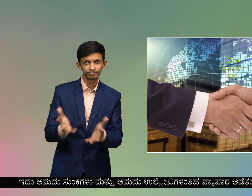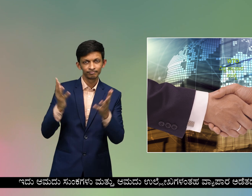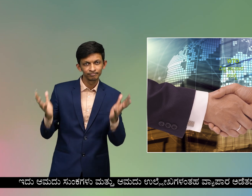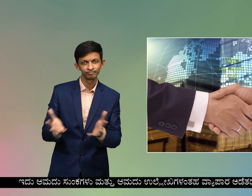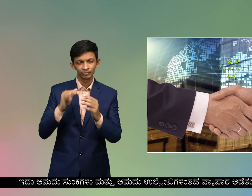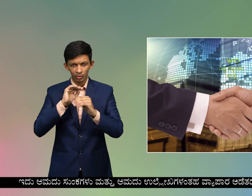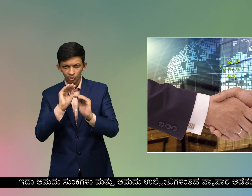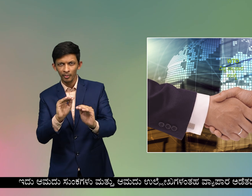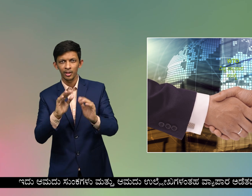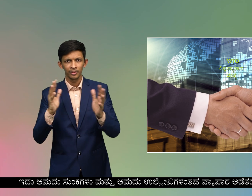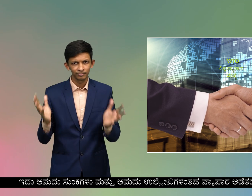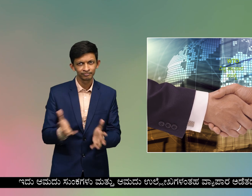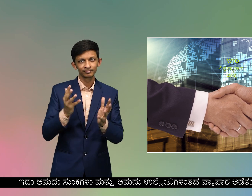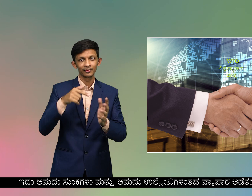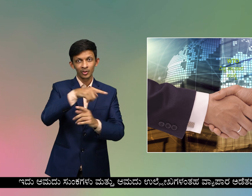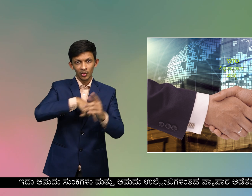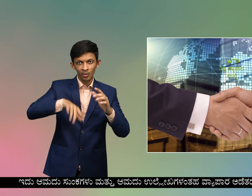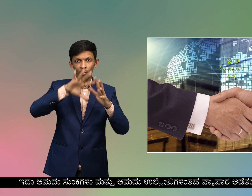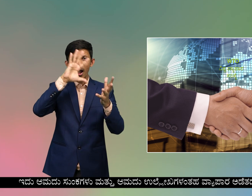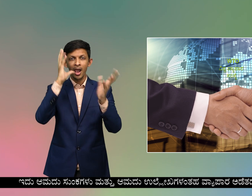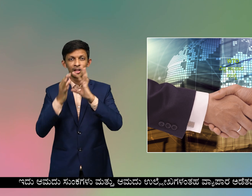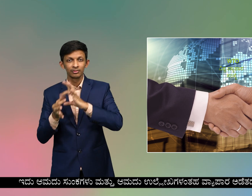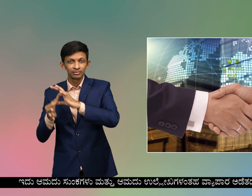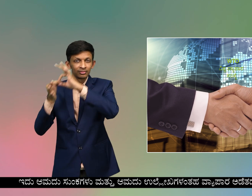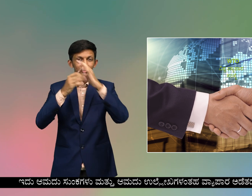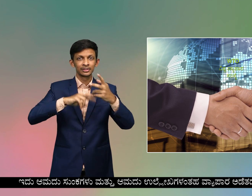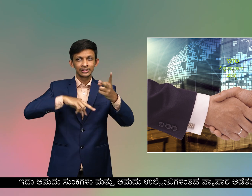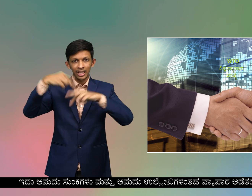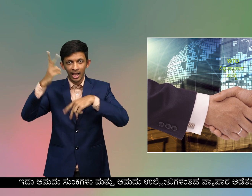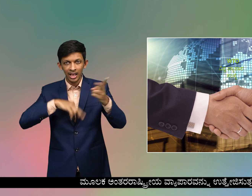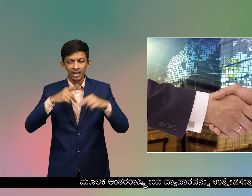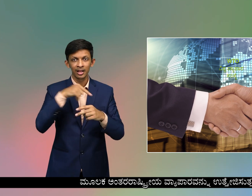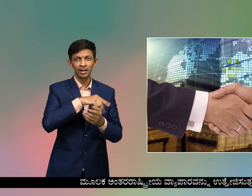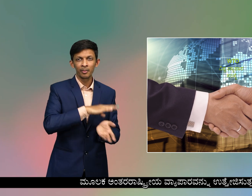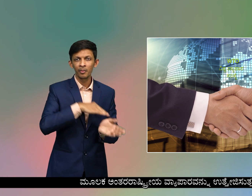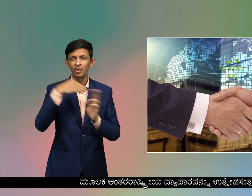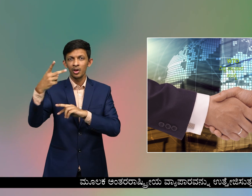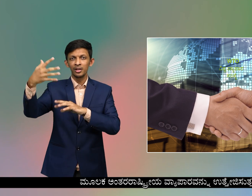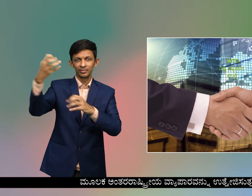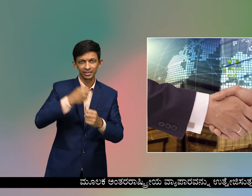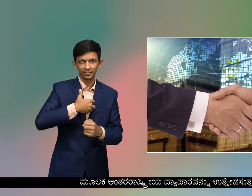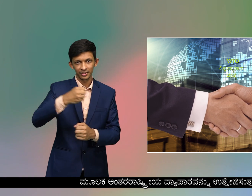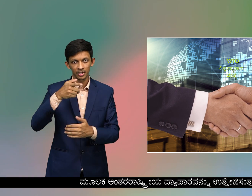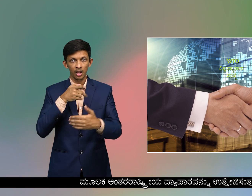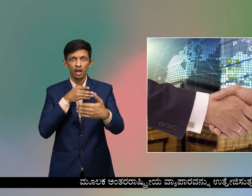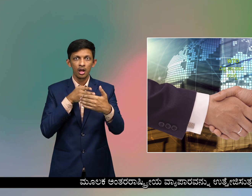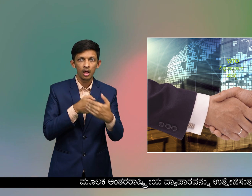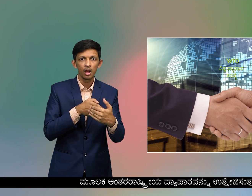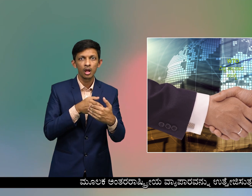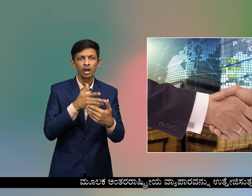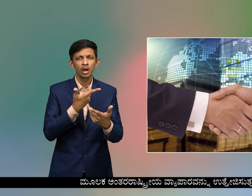ಮತ್ತು ಆಮದು ಉಲ್ಲೇಖಗಳಂತಹ ವ್ಯಾಪಾರ ಅಡೆತಡೆಗಳನ್ನು ತೆಗೆದುಹಾಕುವ ಮೂಲಕ ಅಂತಾರಾಷ್ಟ್ರೀಯ